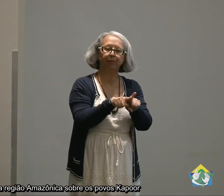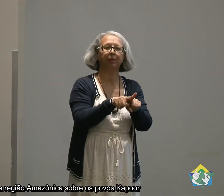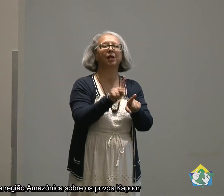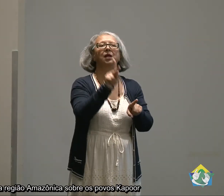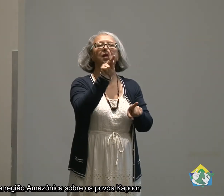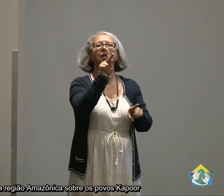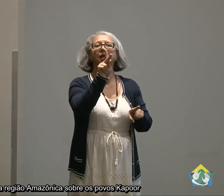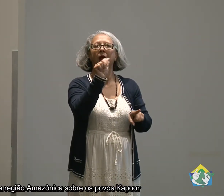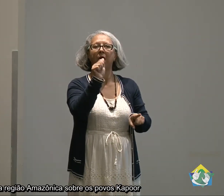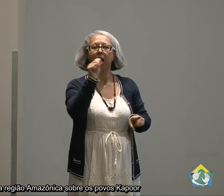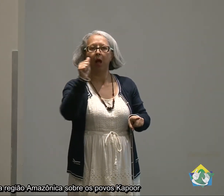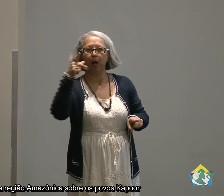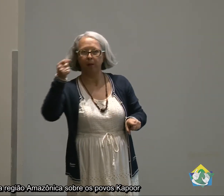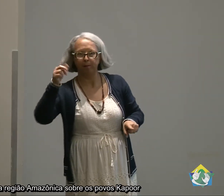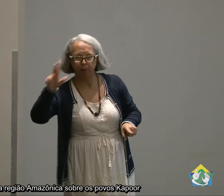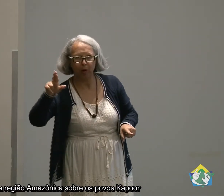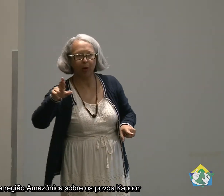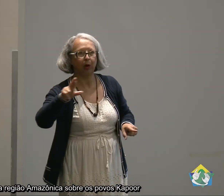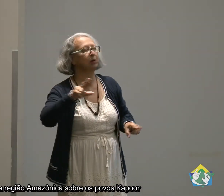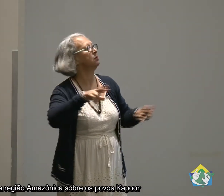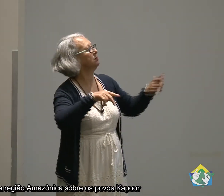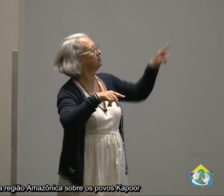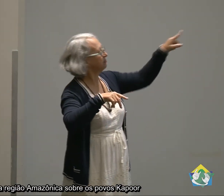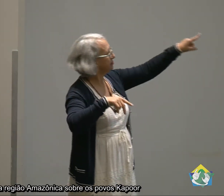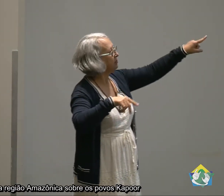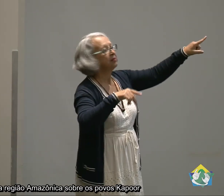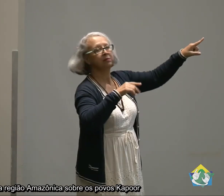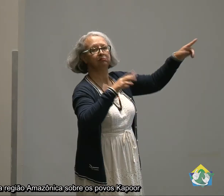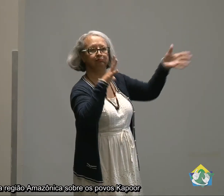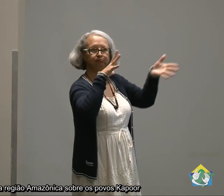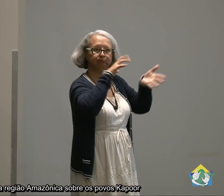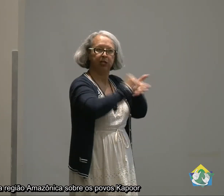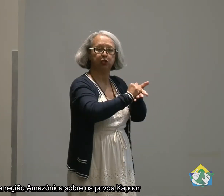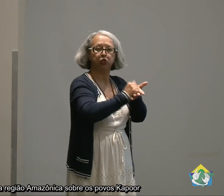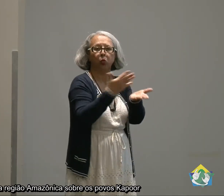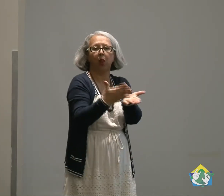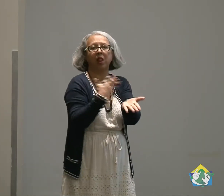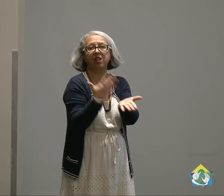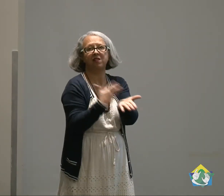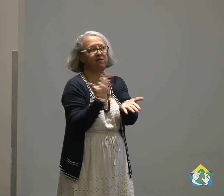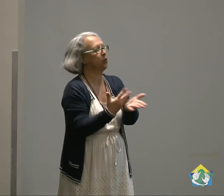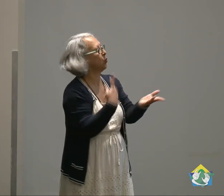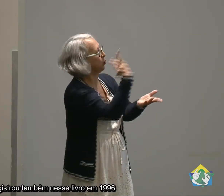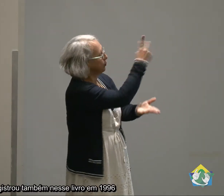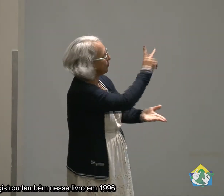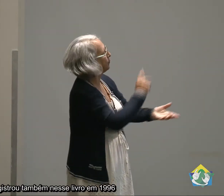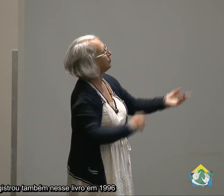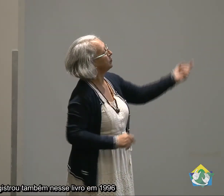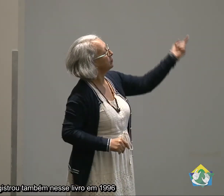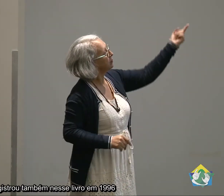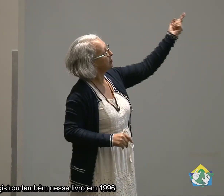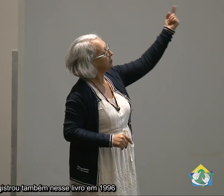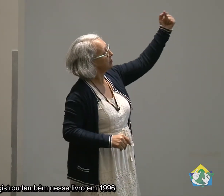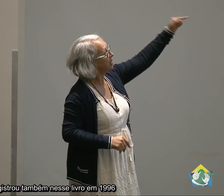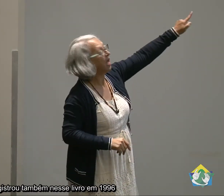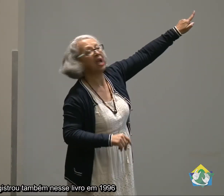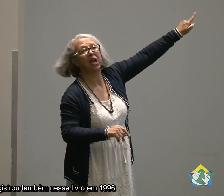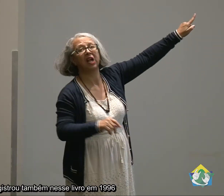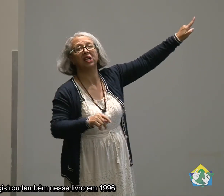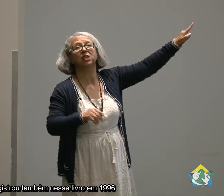Descobriu na região amazônica sobre os povos Kapor. E registrou também nesse livro de